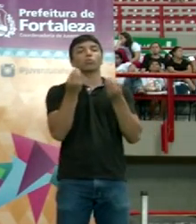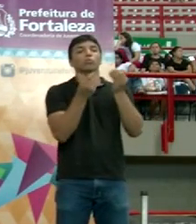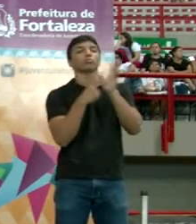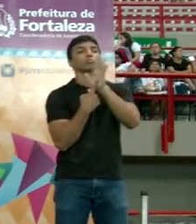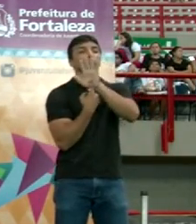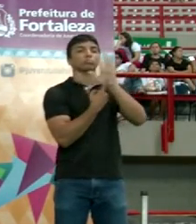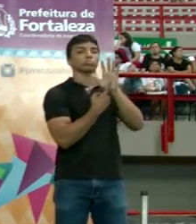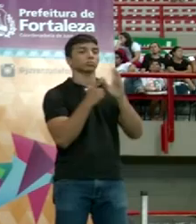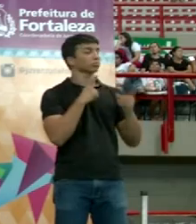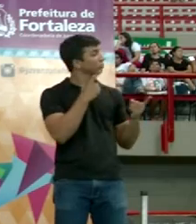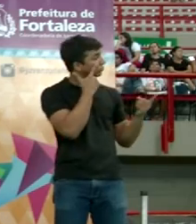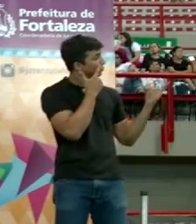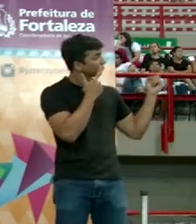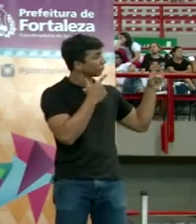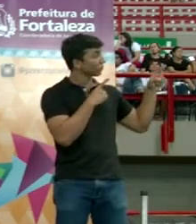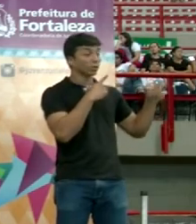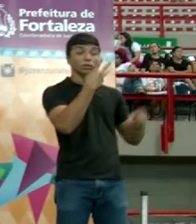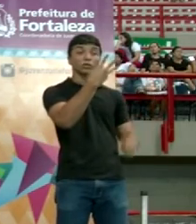a mesma coisa.